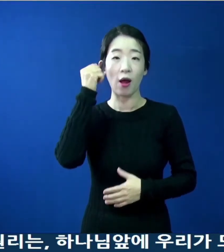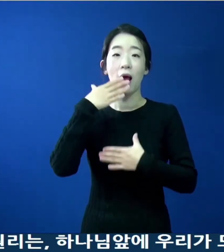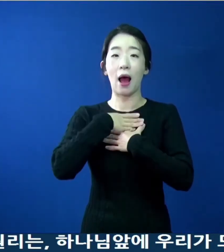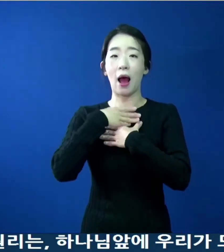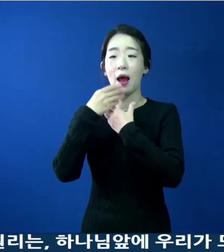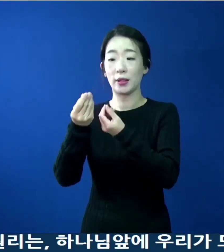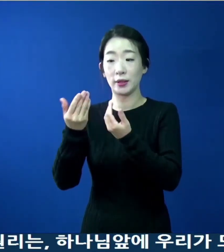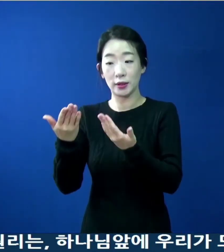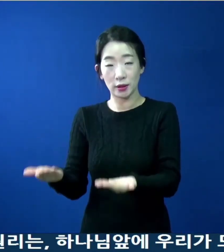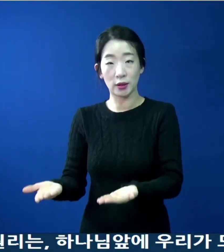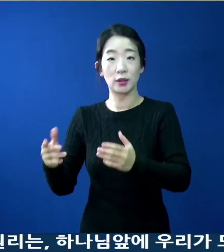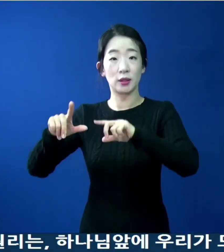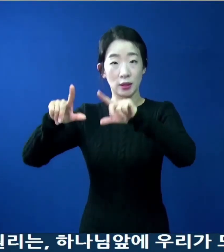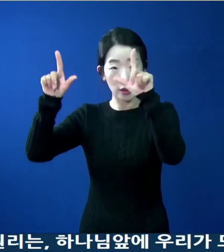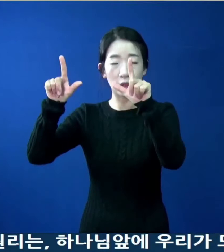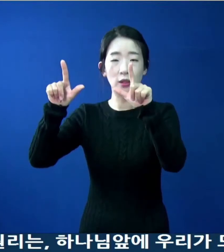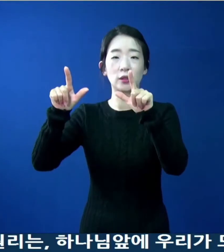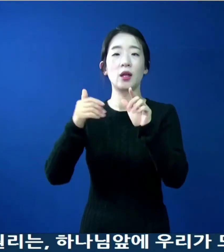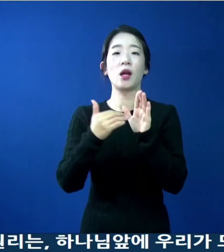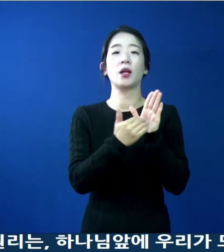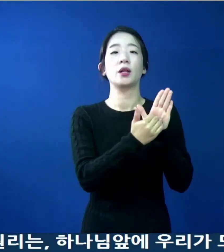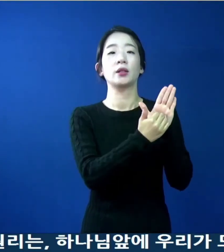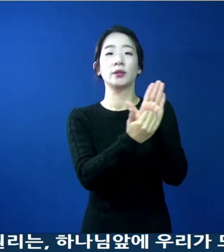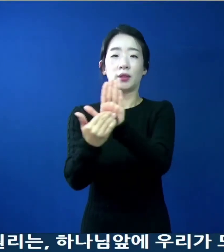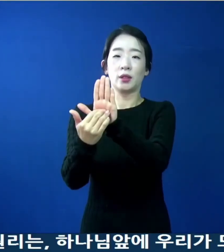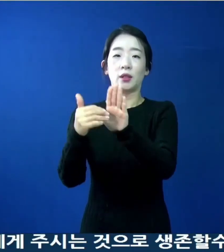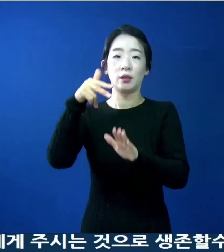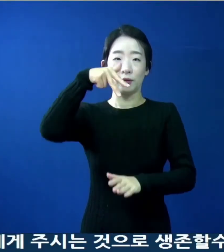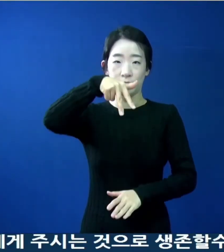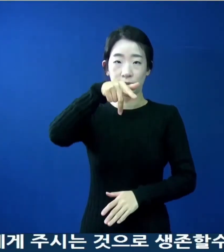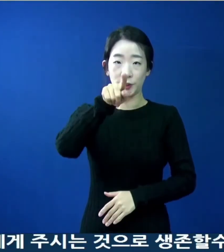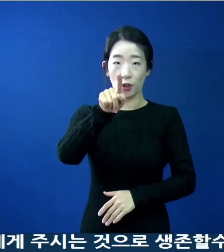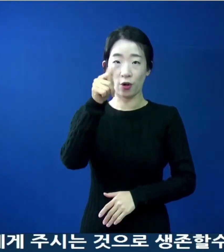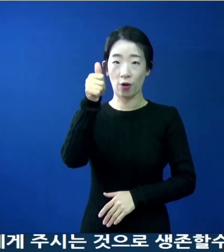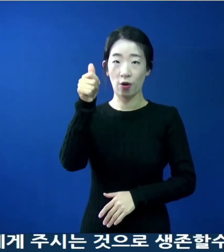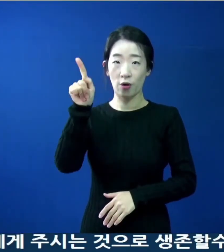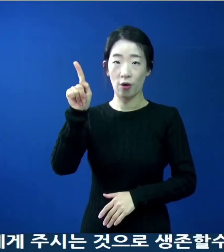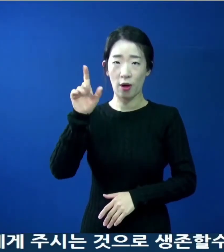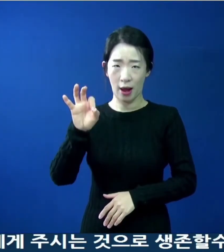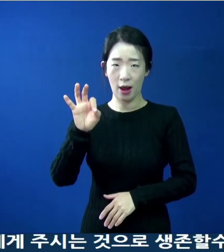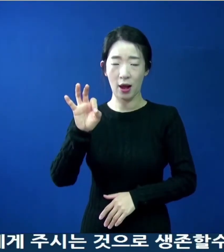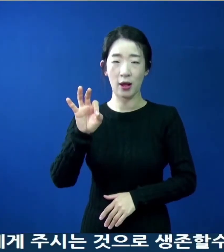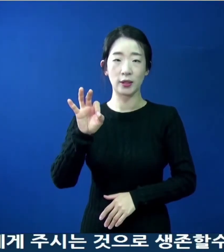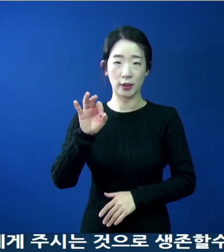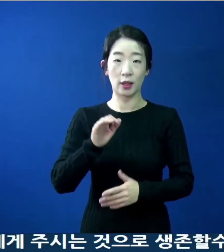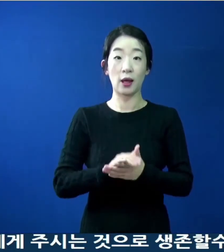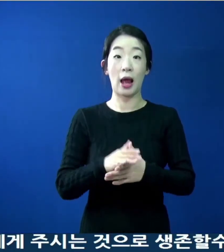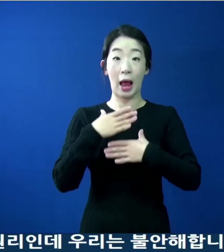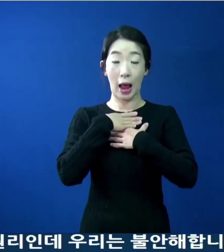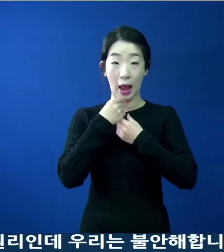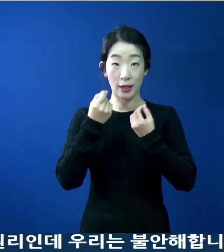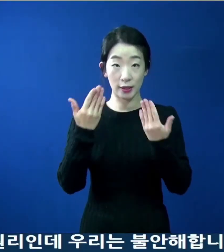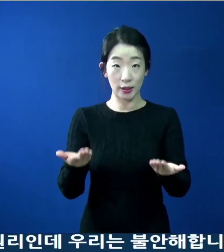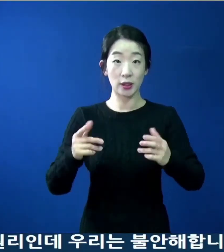안식일은 저항이다. 기억나십니까? 한번 따라할까요?